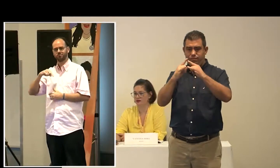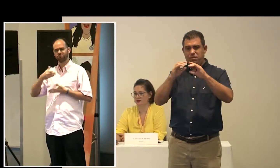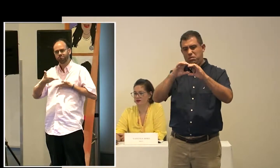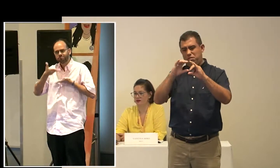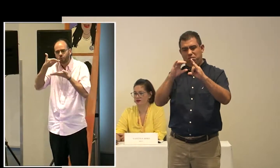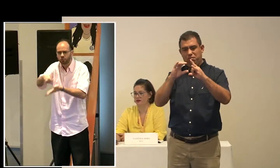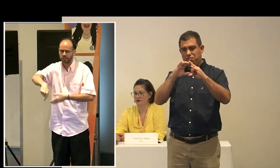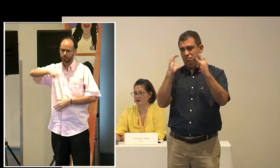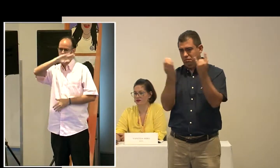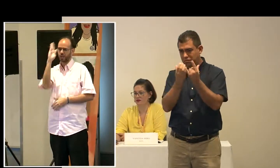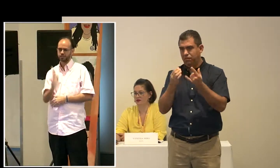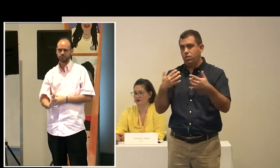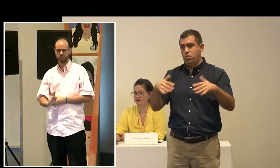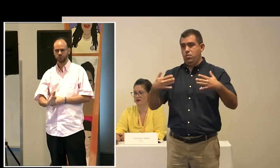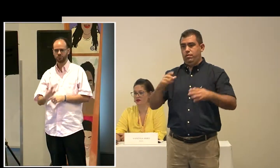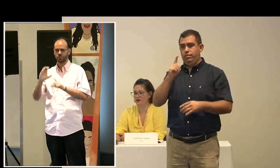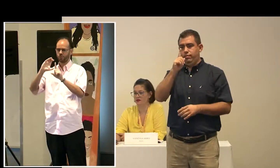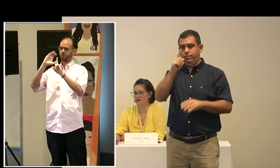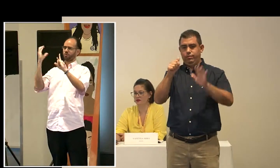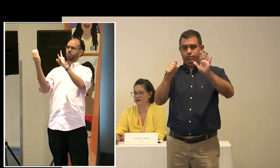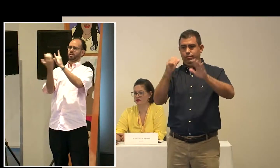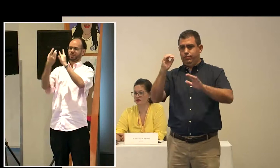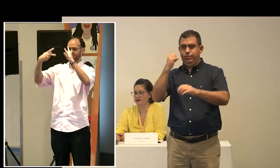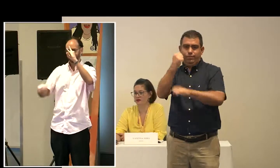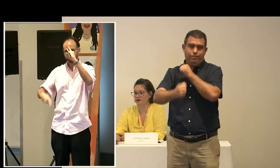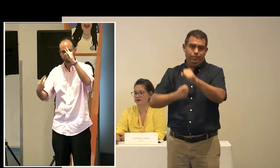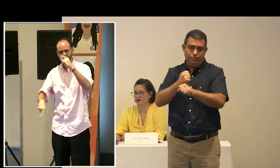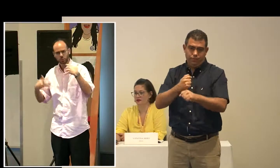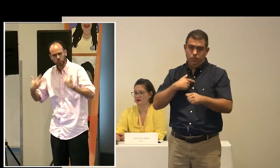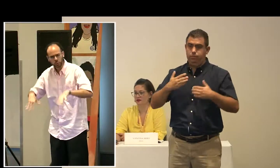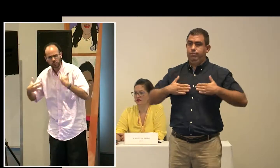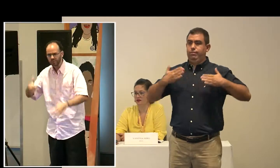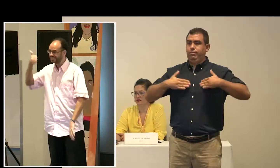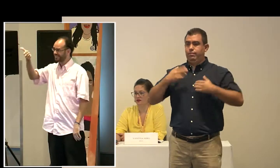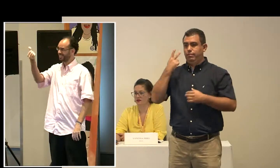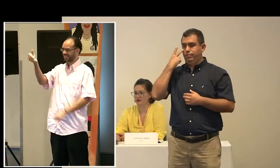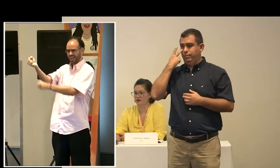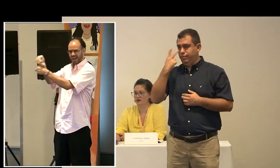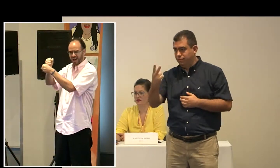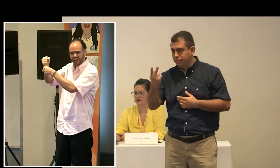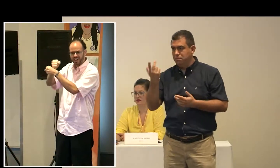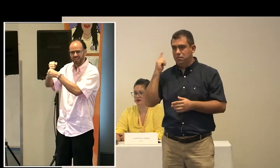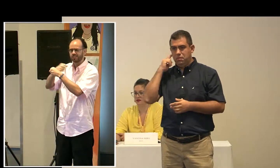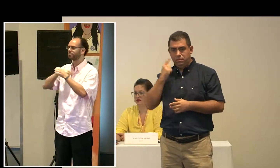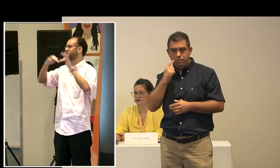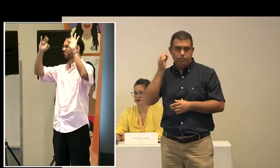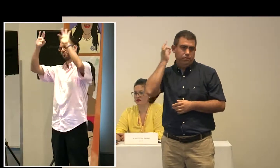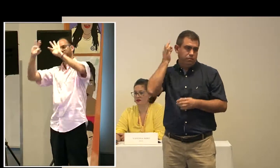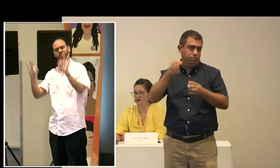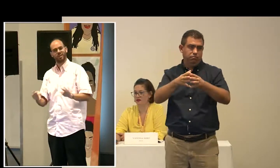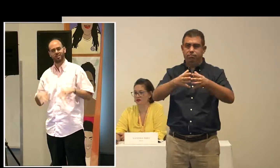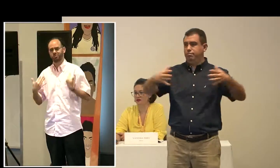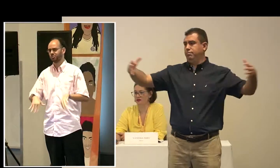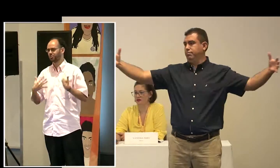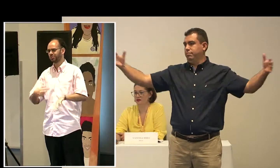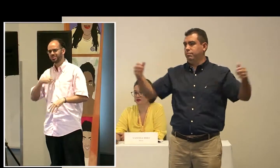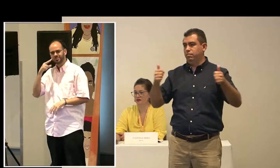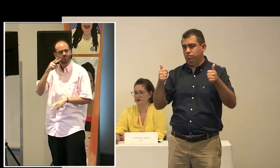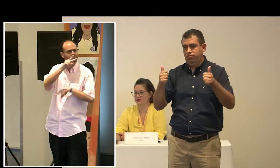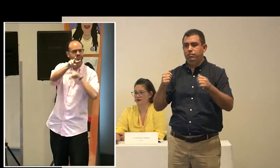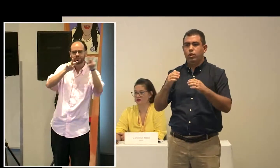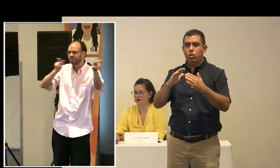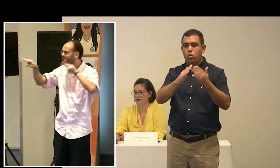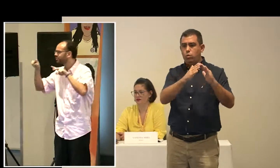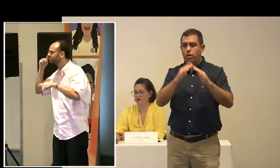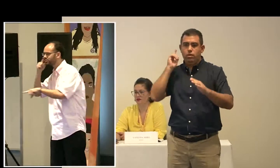gostaria de agradecer a todos vocês pelo convite aqui do Brasil para estar presente no COINES. 160 anos de existência, eu estou